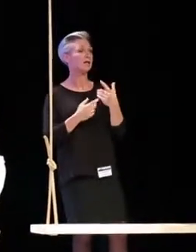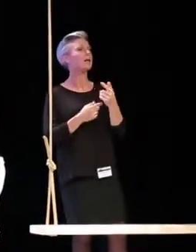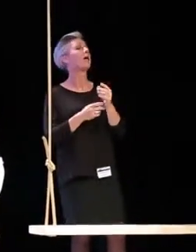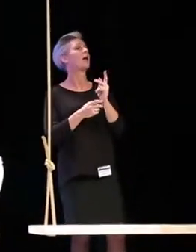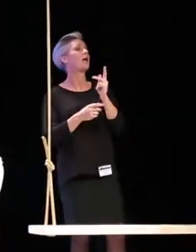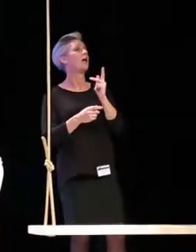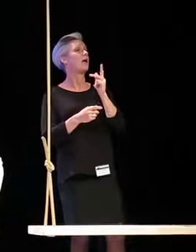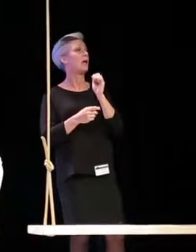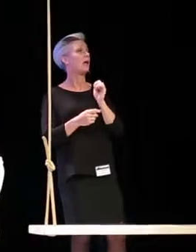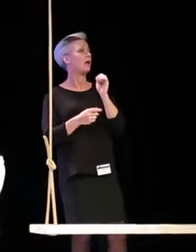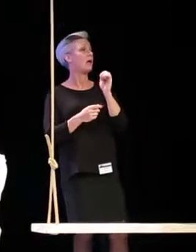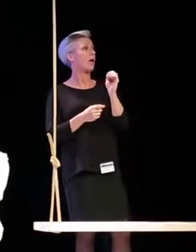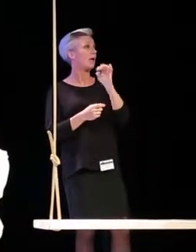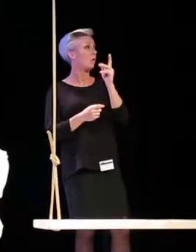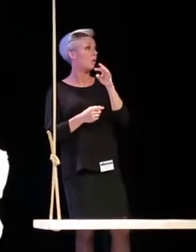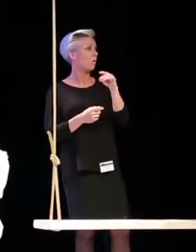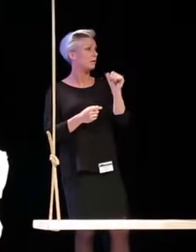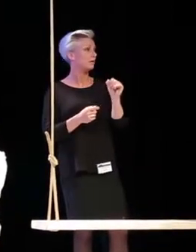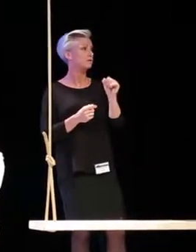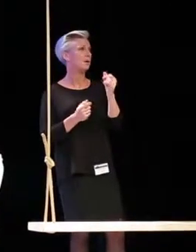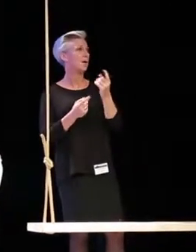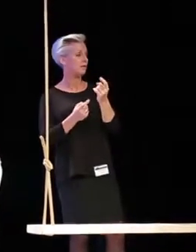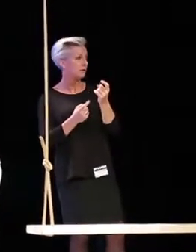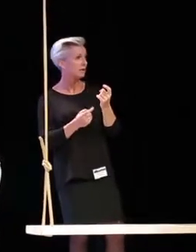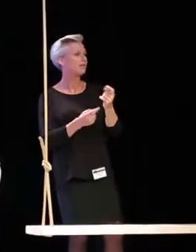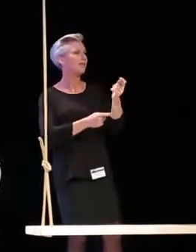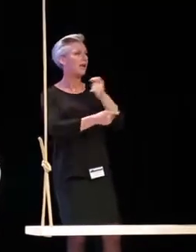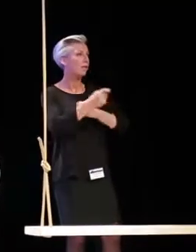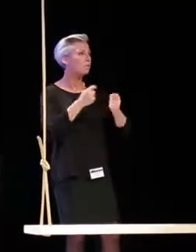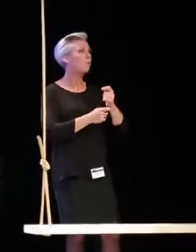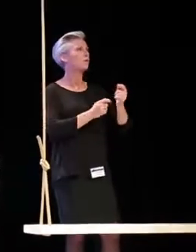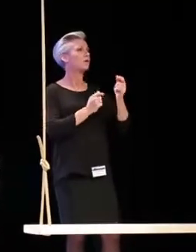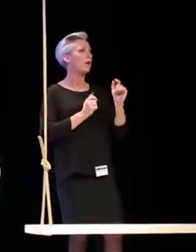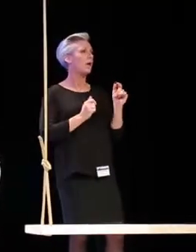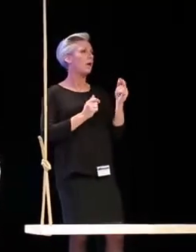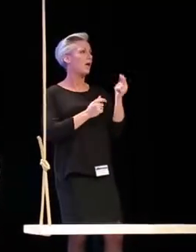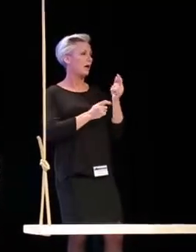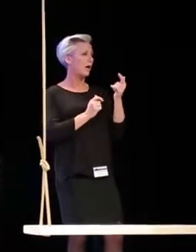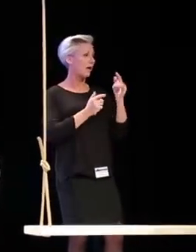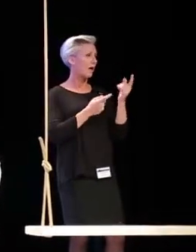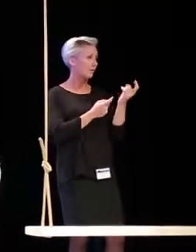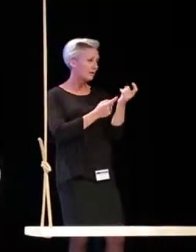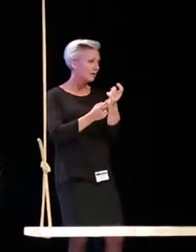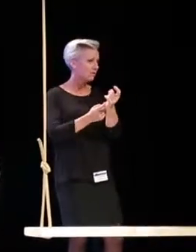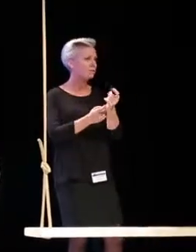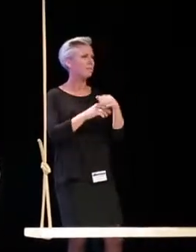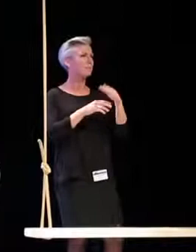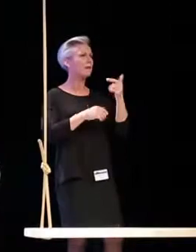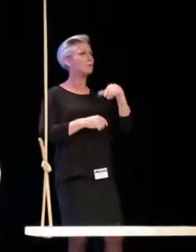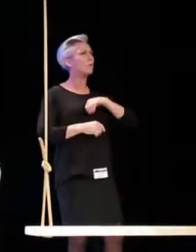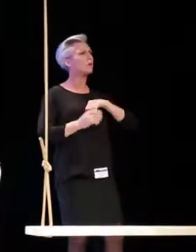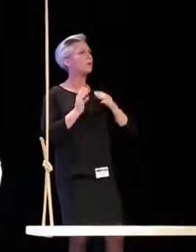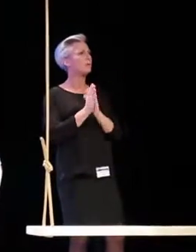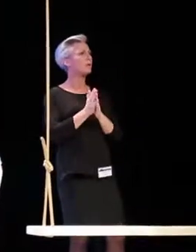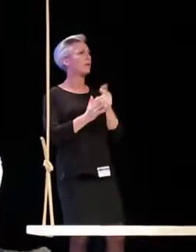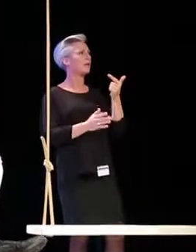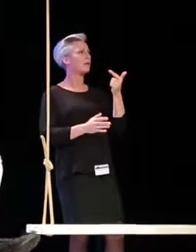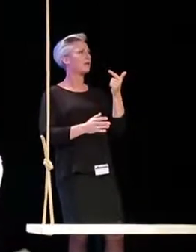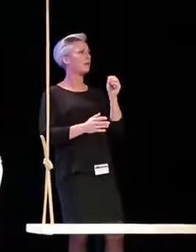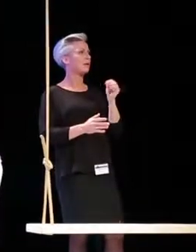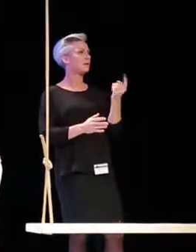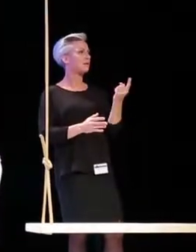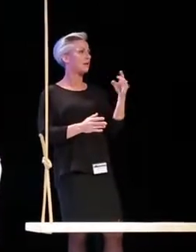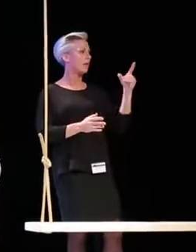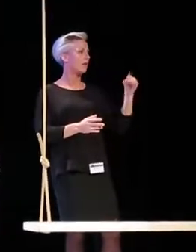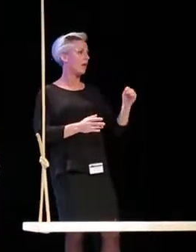mer attraktiva, det ekonomiskt mer attraktiva. Alltså en Tesla-framtid är roligare än kolgruva. Mm. Och det är